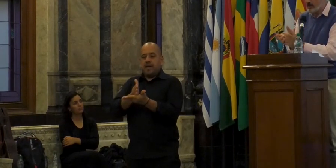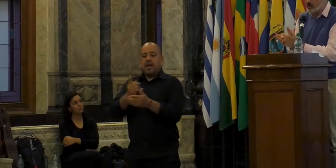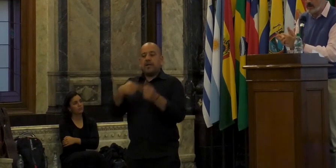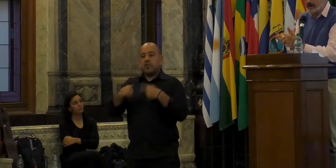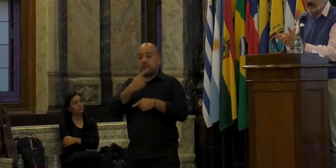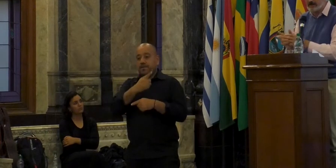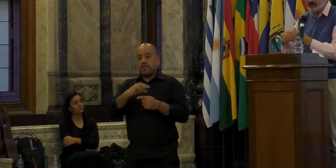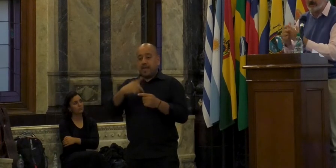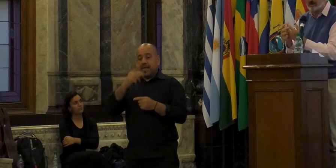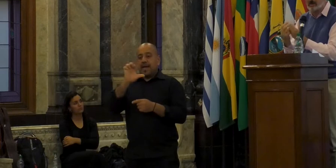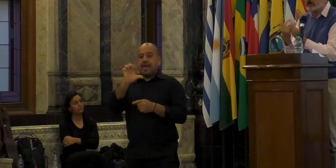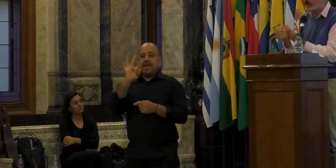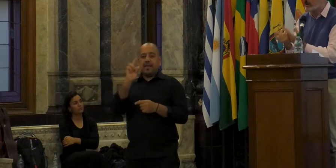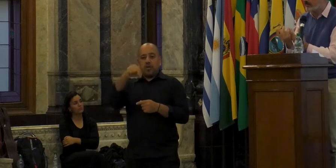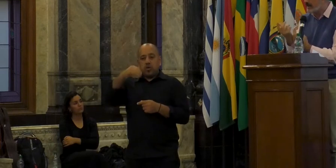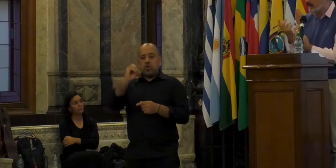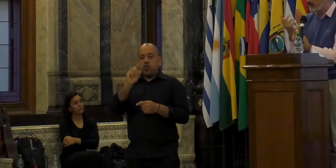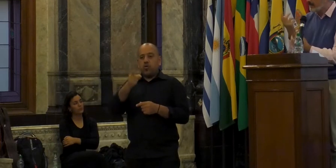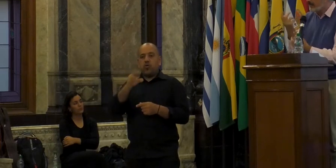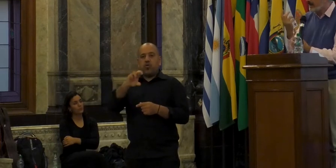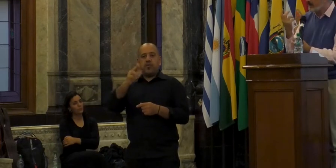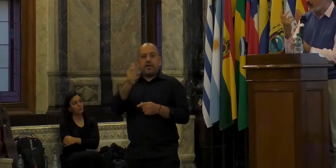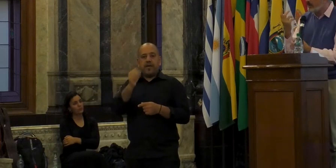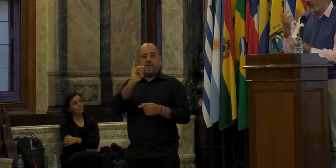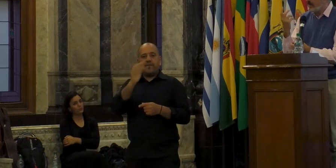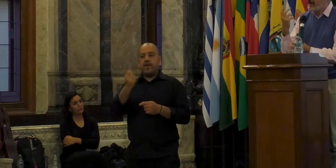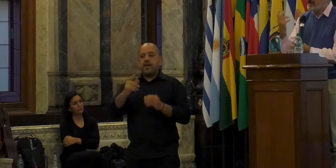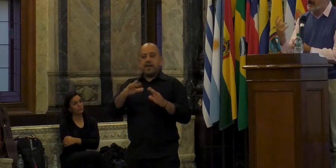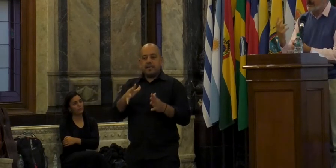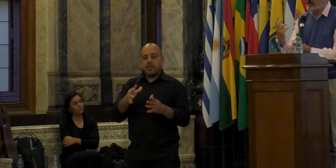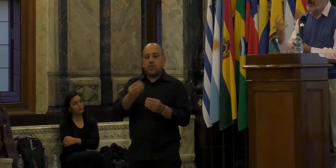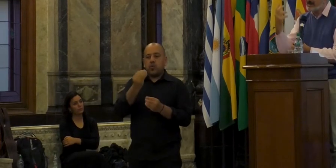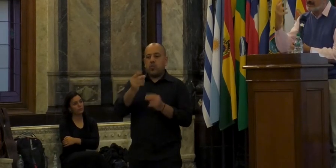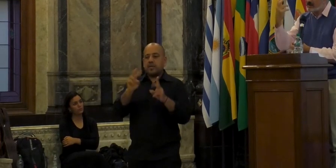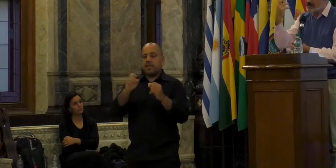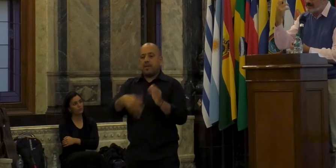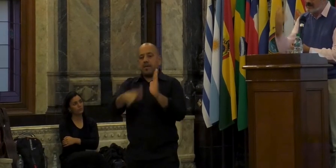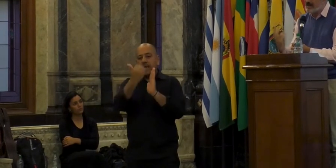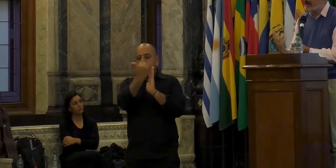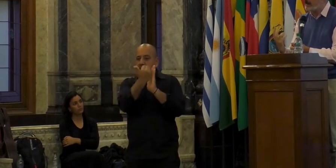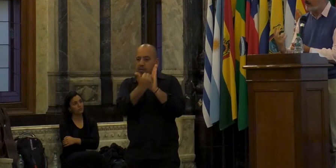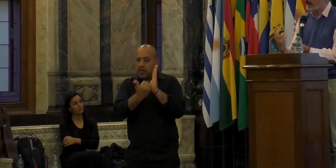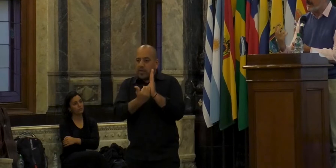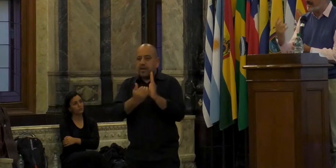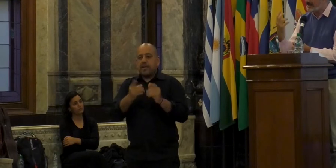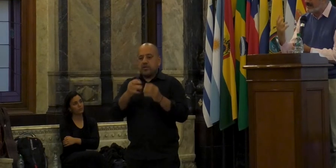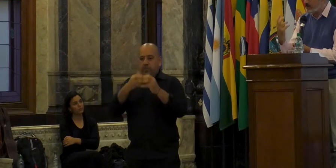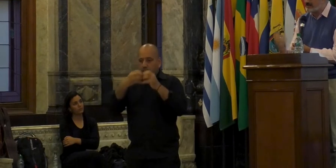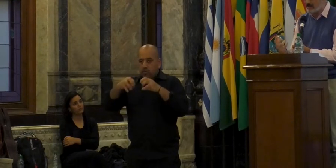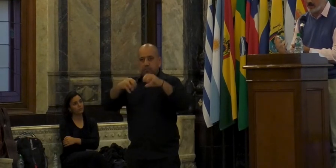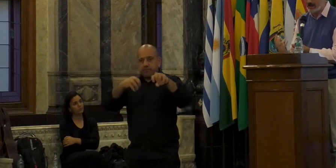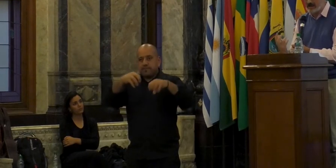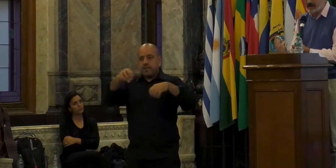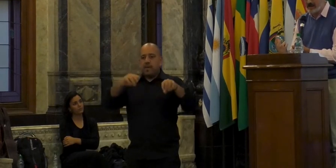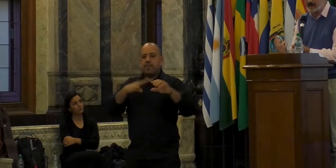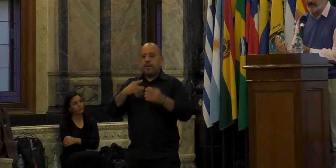etnografía de lo que ocurre ahí es, entre otras cosas, una etnografía de cómo esa categoría que sigue siendo central para entender